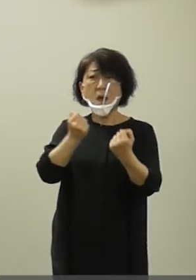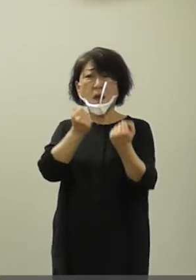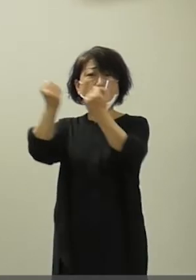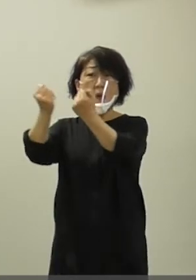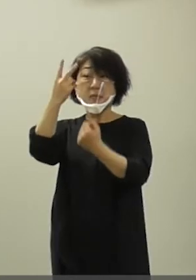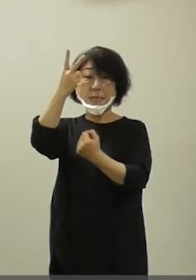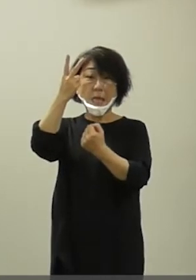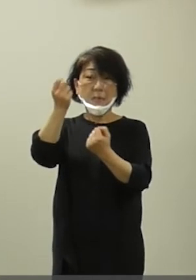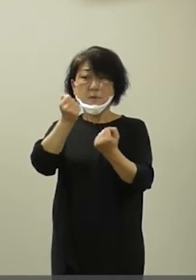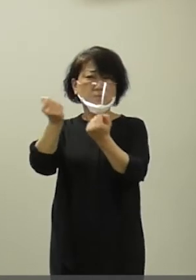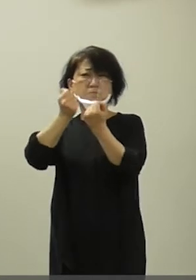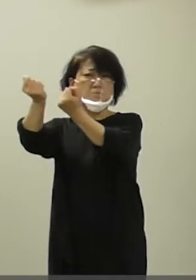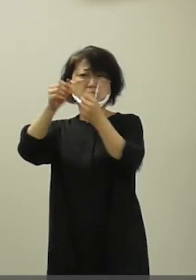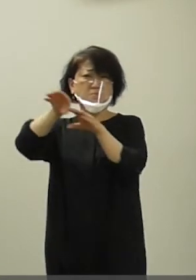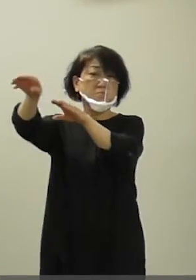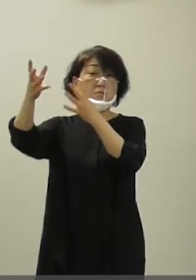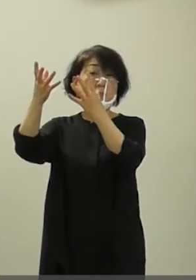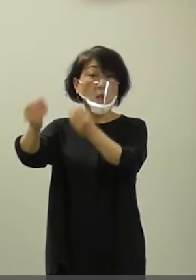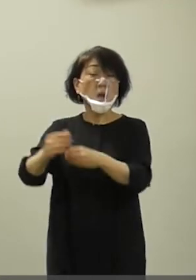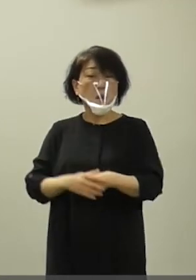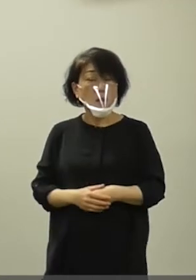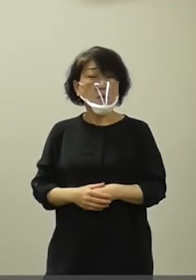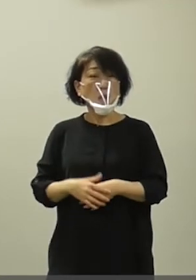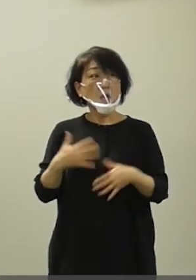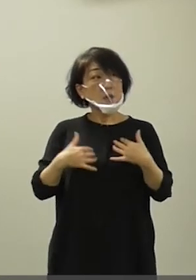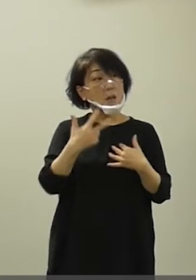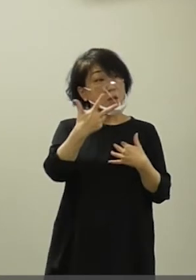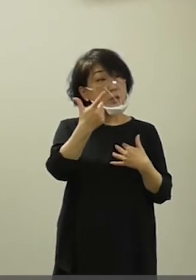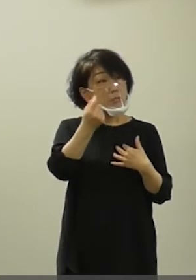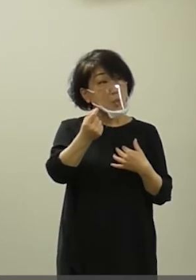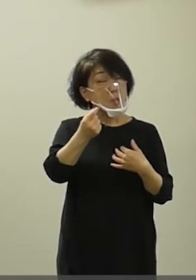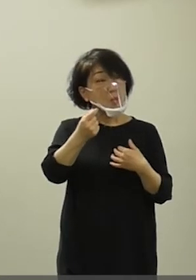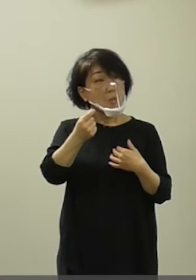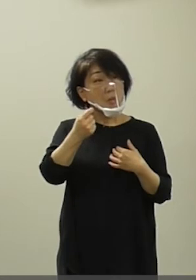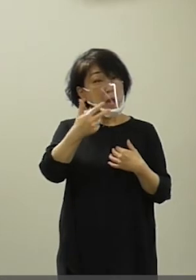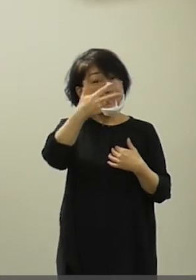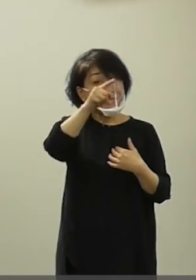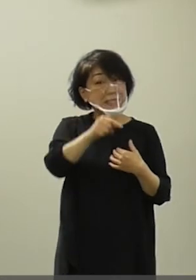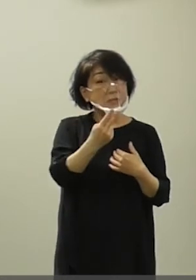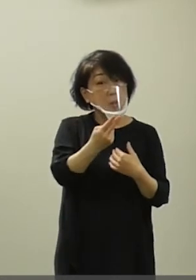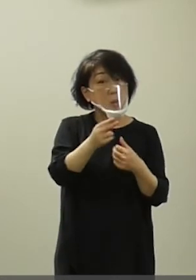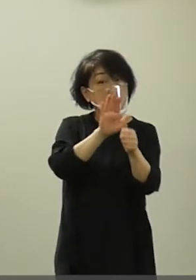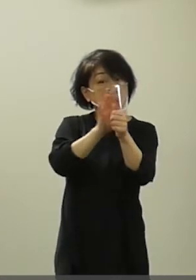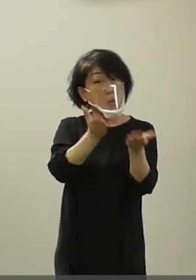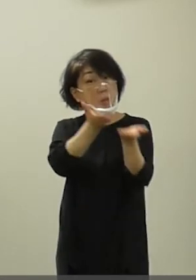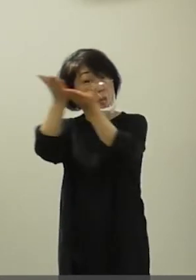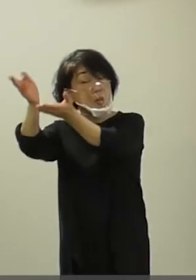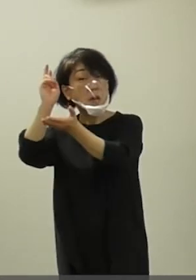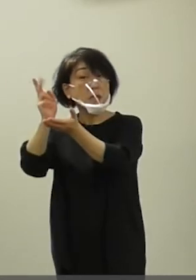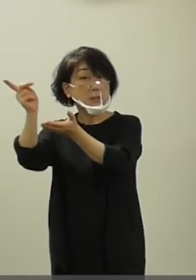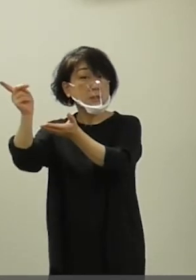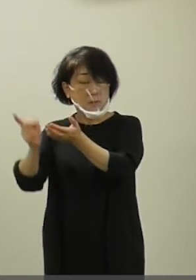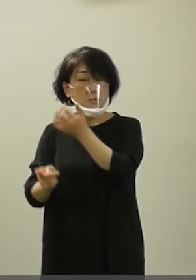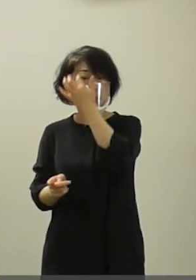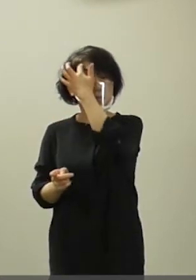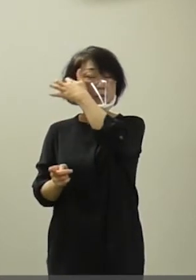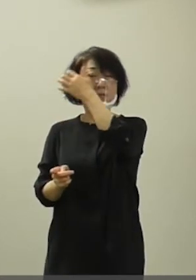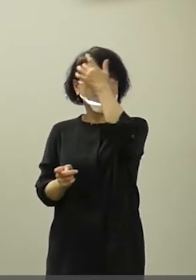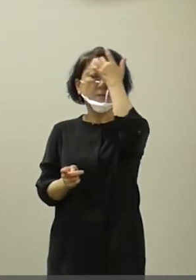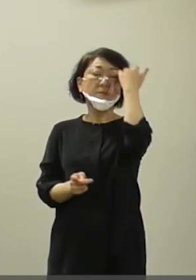しております喜多方市中野ブルーシート出されたみたいですしそれぞれの要請があったところ3人もいておりまし